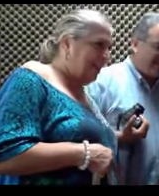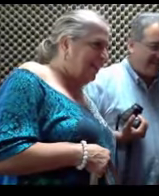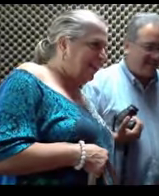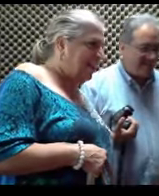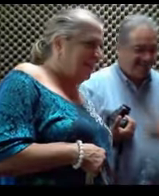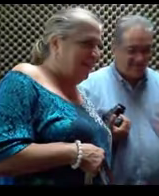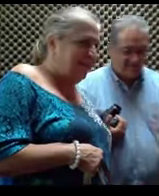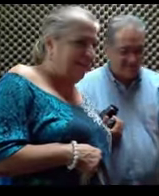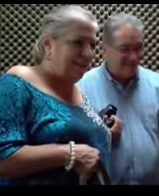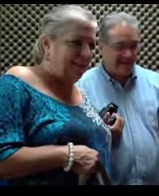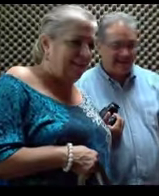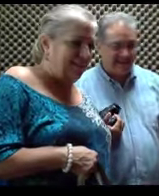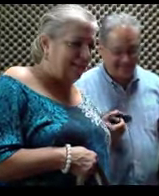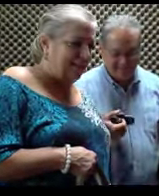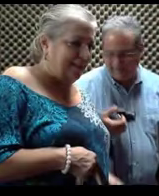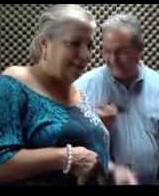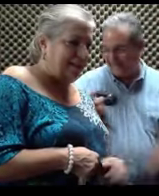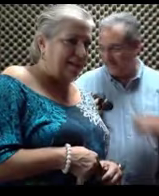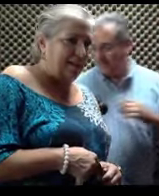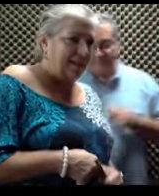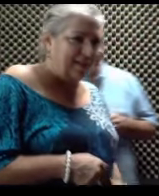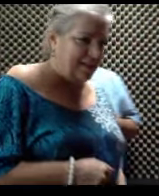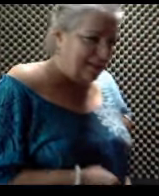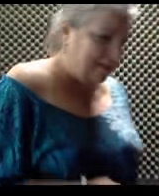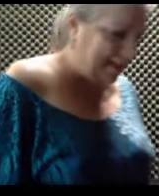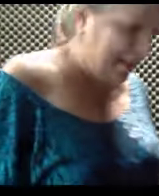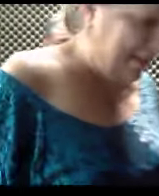y confiable en Puerto Rico. AT&T.